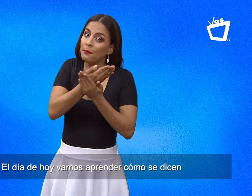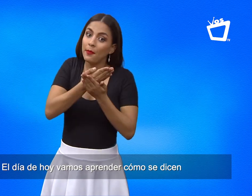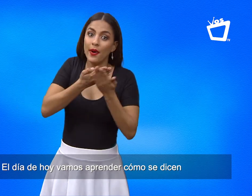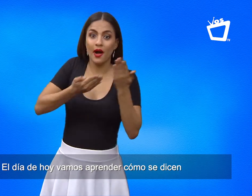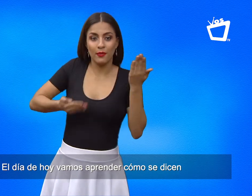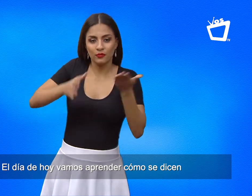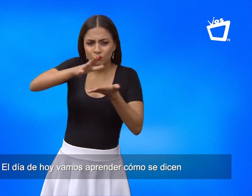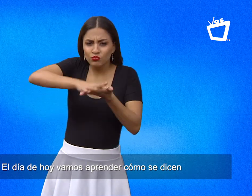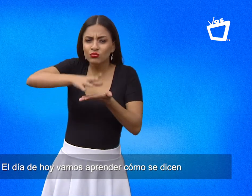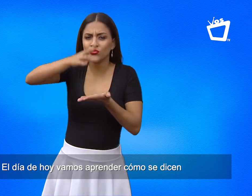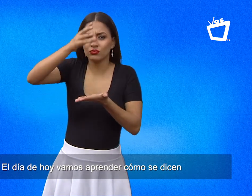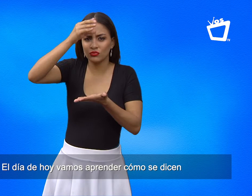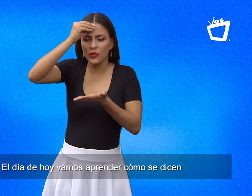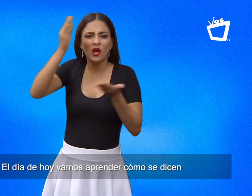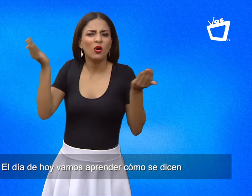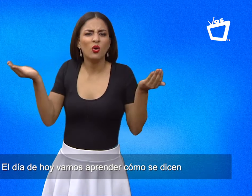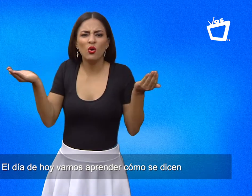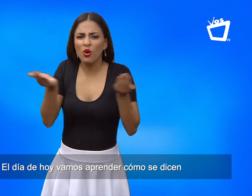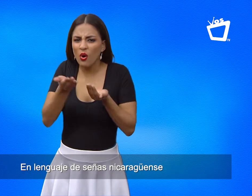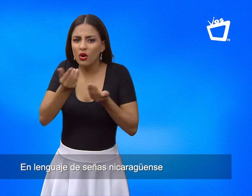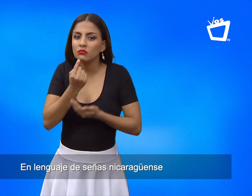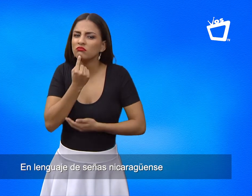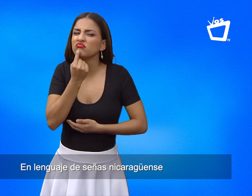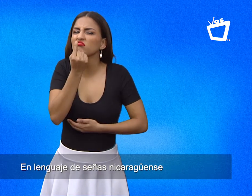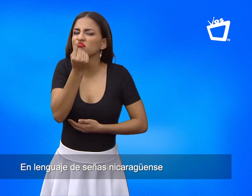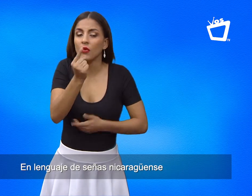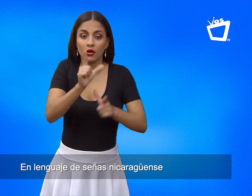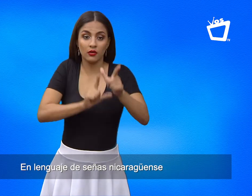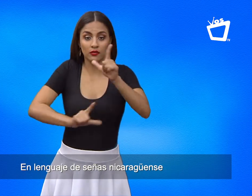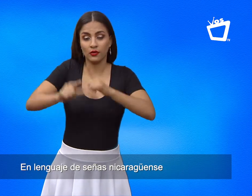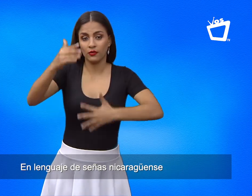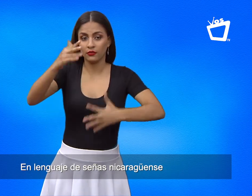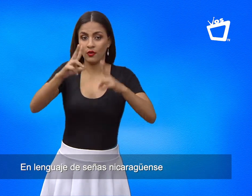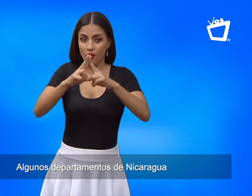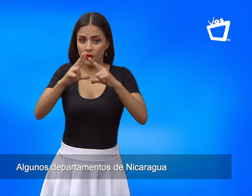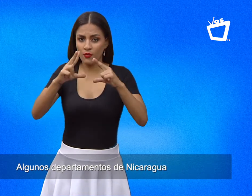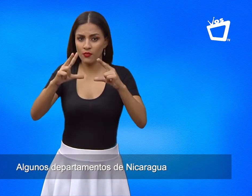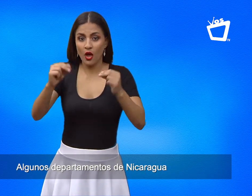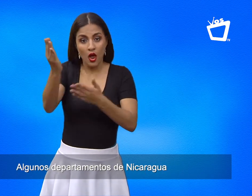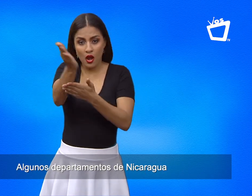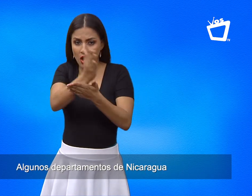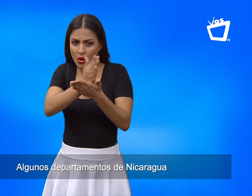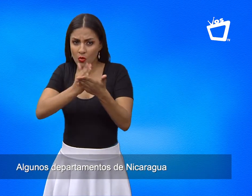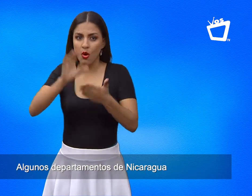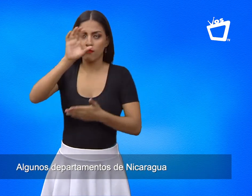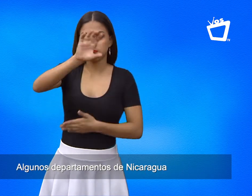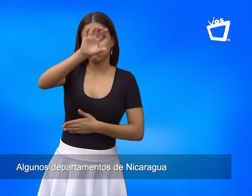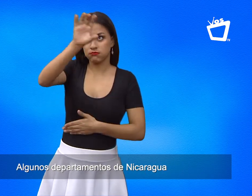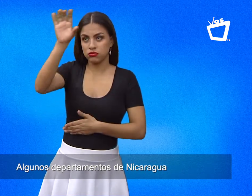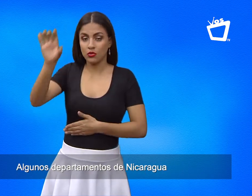El día de hoy vamos a aprender cómo se dicen en lenguaje de señas nicaragüense algunos departamentos de Nicaragua.